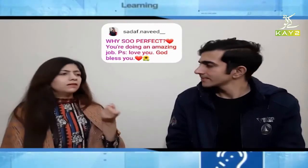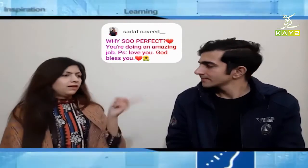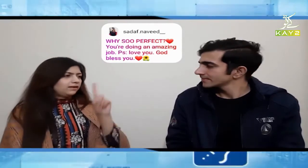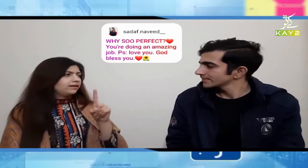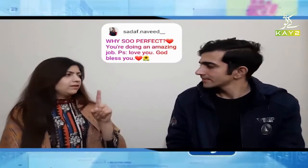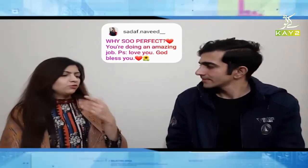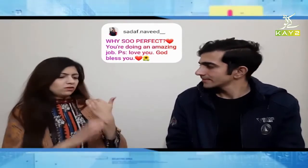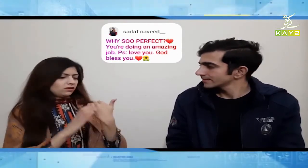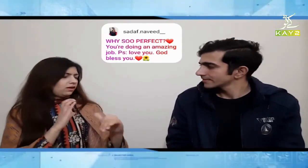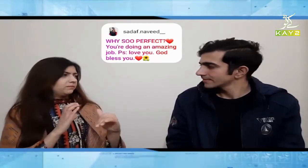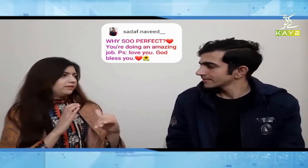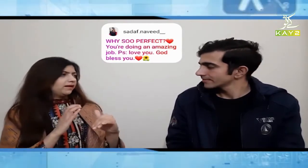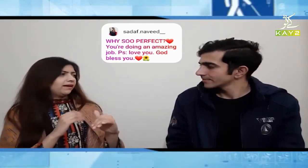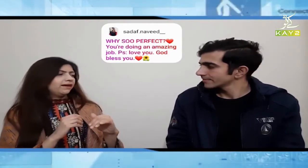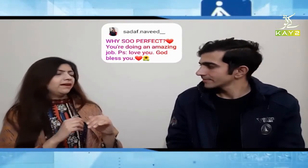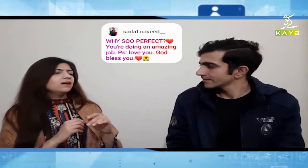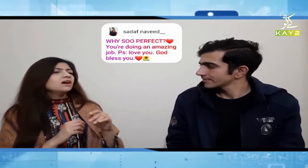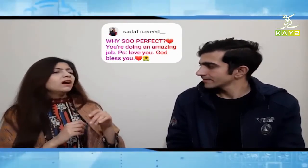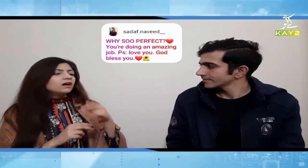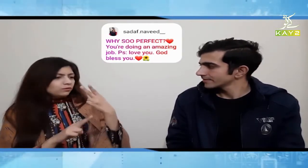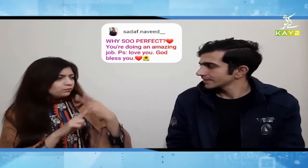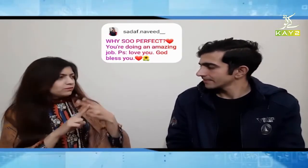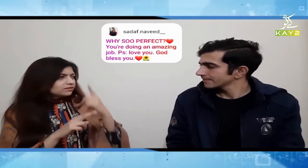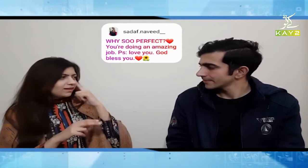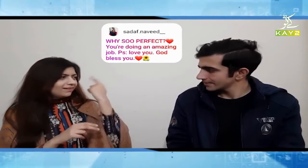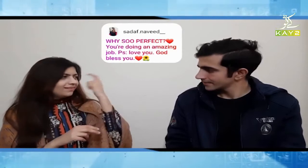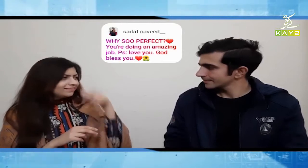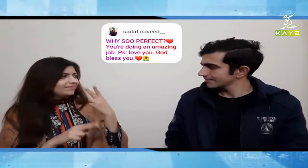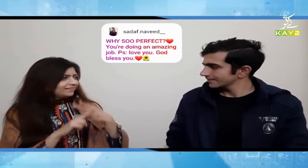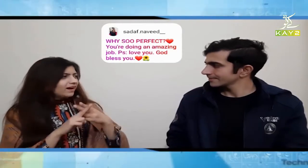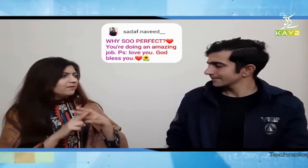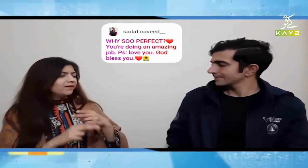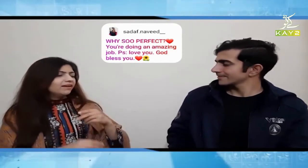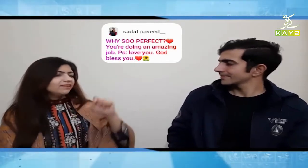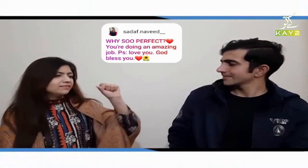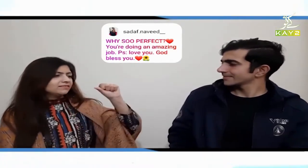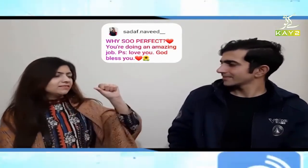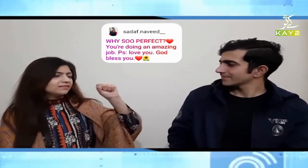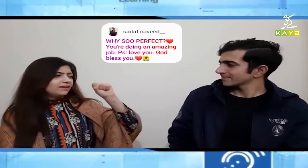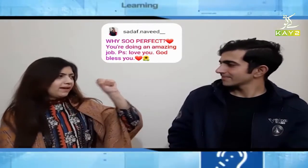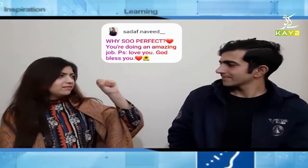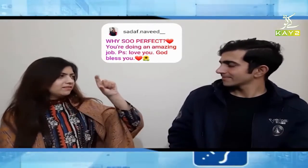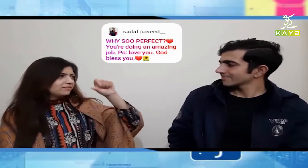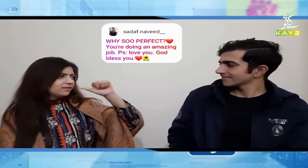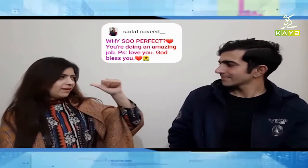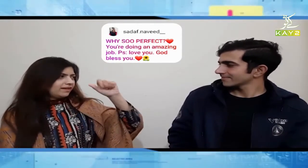अच्छा, अगला जो कमेंट आया है उसका नाम है